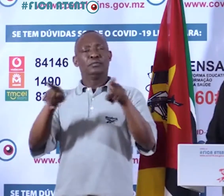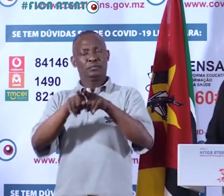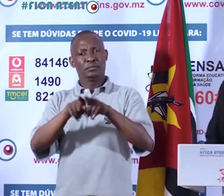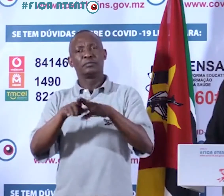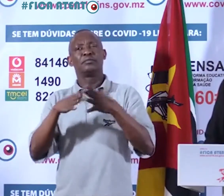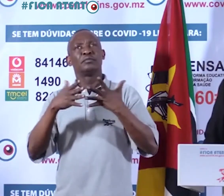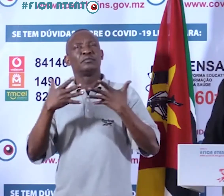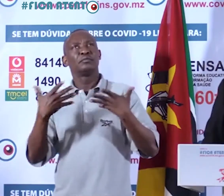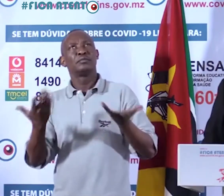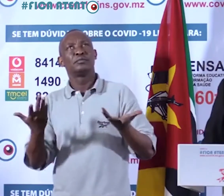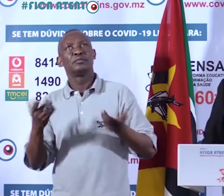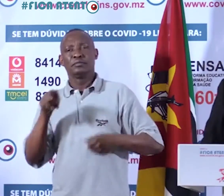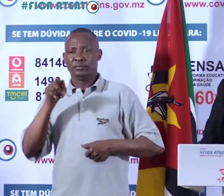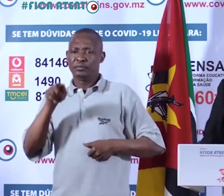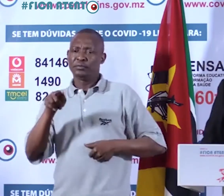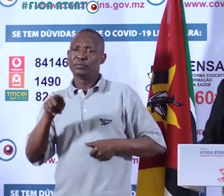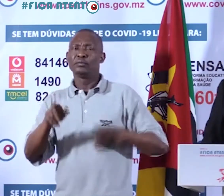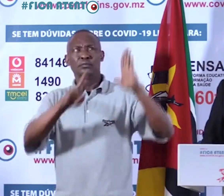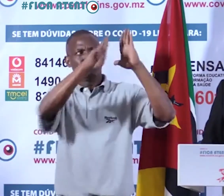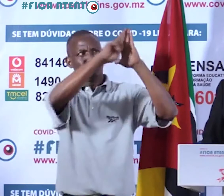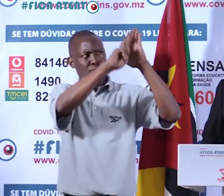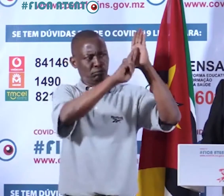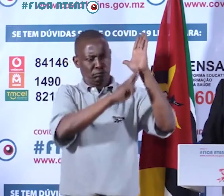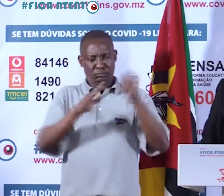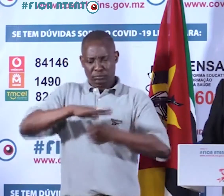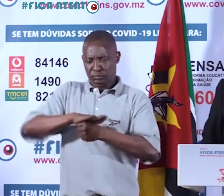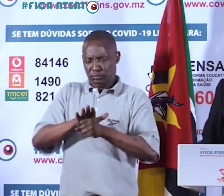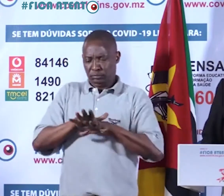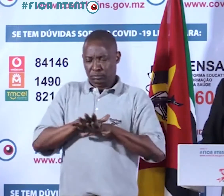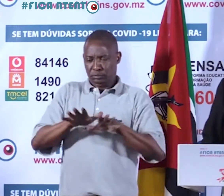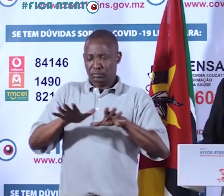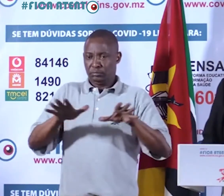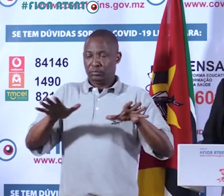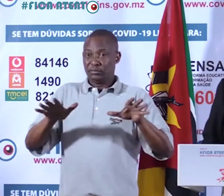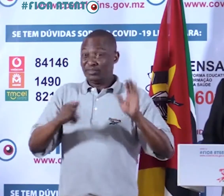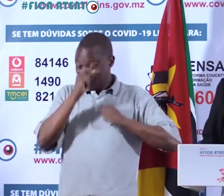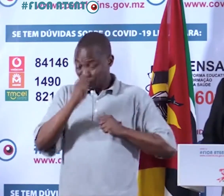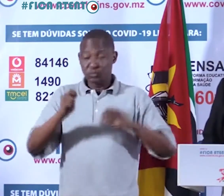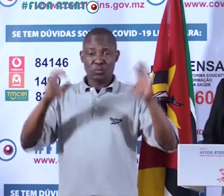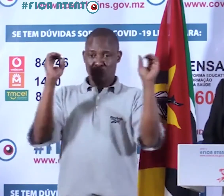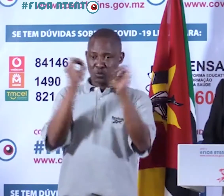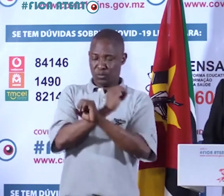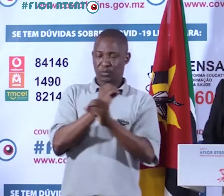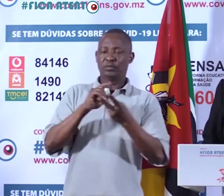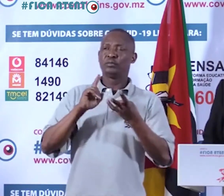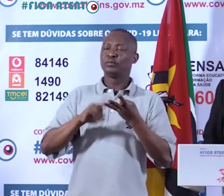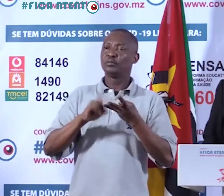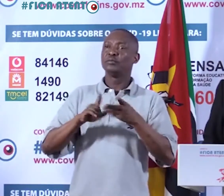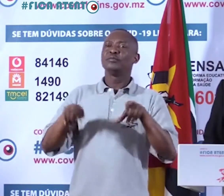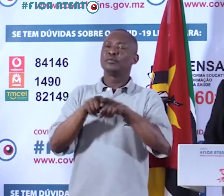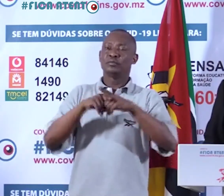de prevenção do Covid-19 e também dos distúrbios sociais e